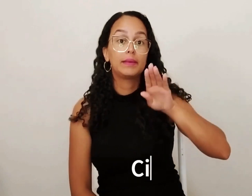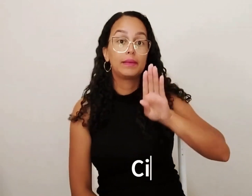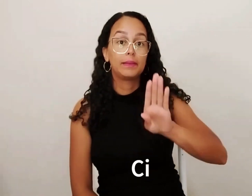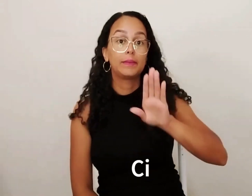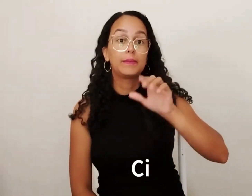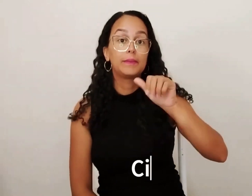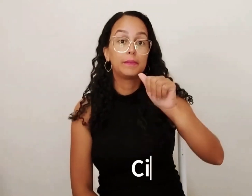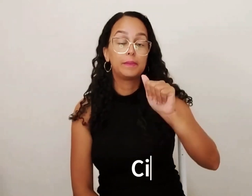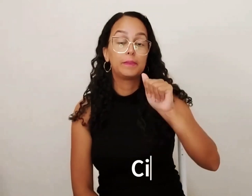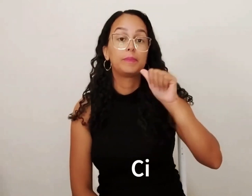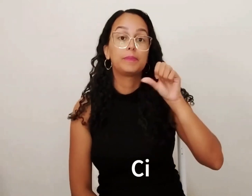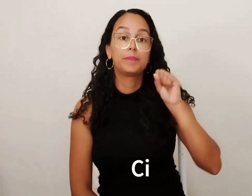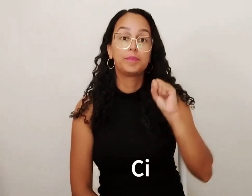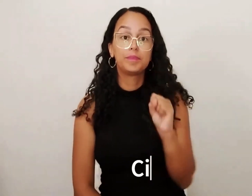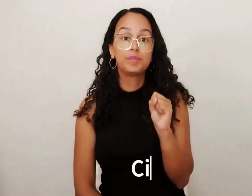homens.